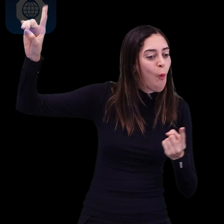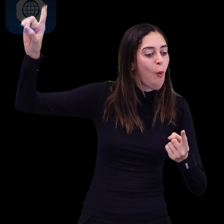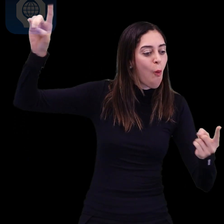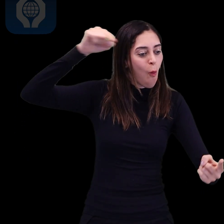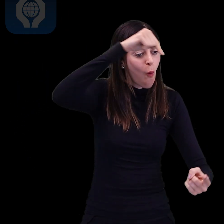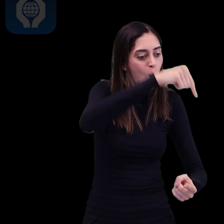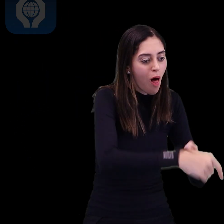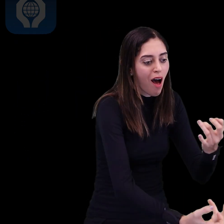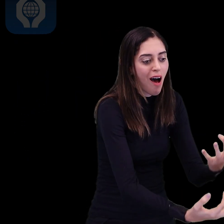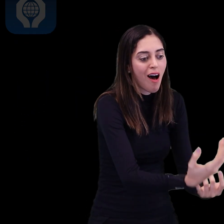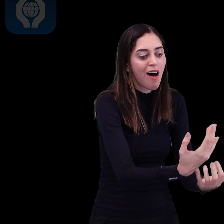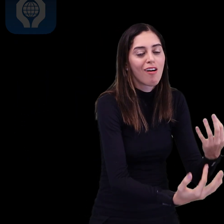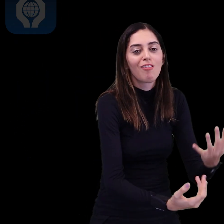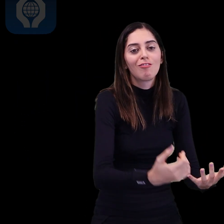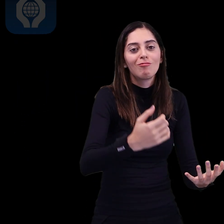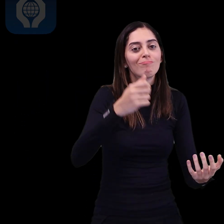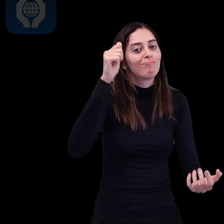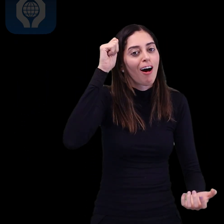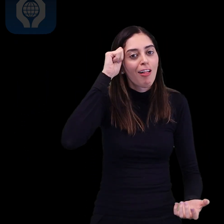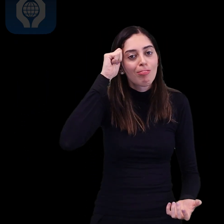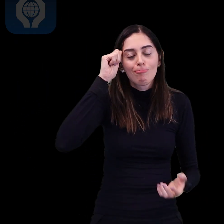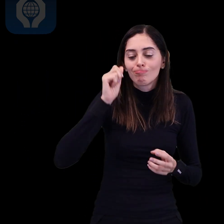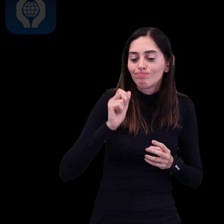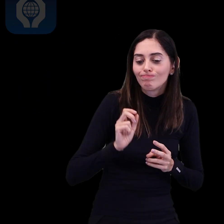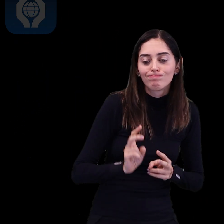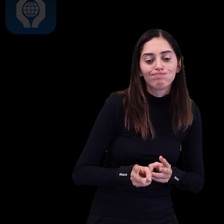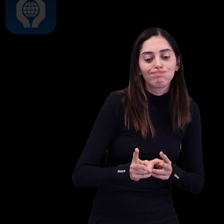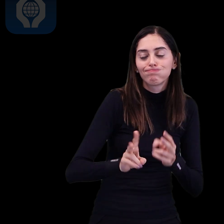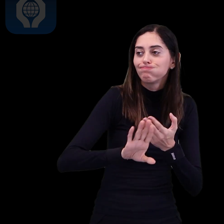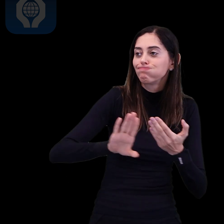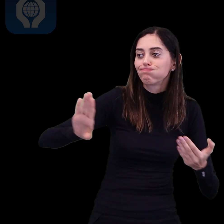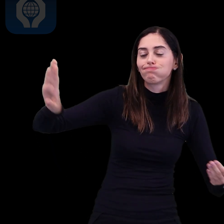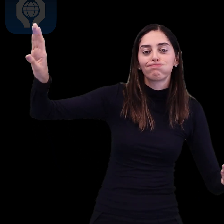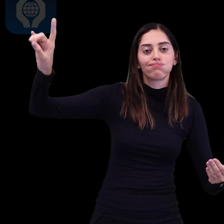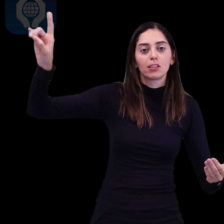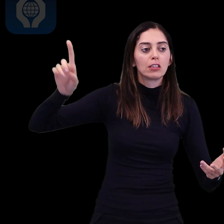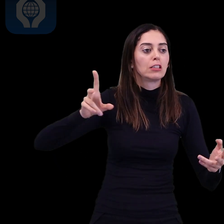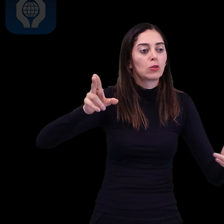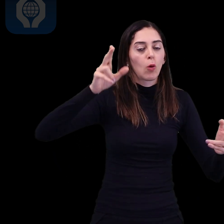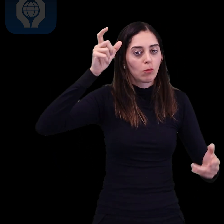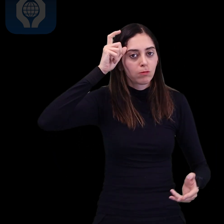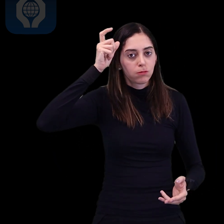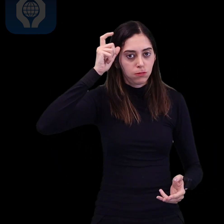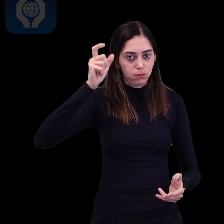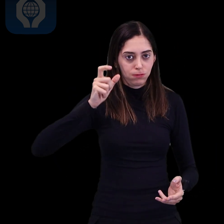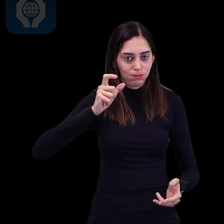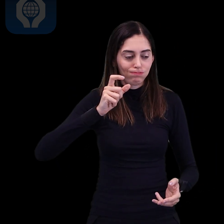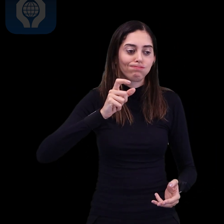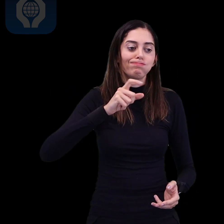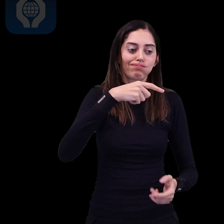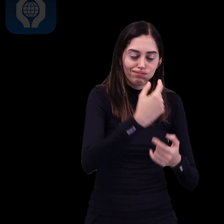Adão seria para todo sempre. Deus é soberano. Ele tinha o direito de dizer a Adão o que